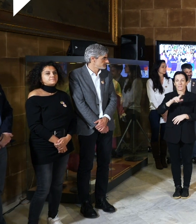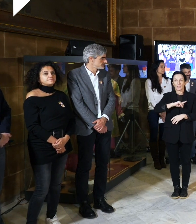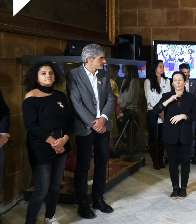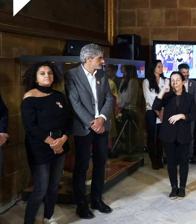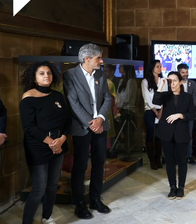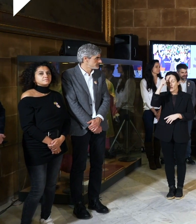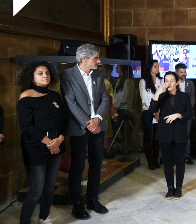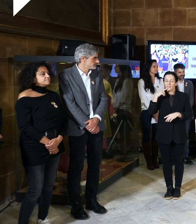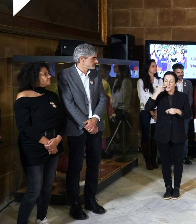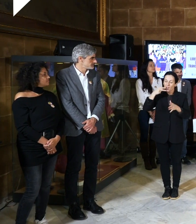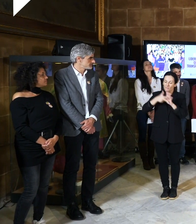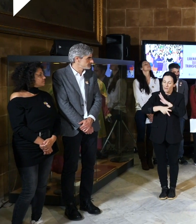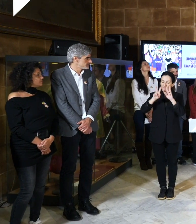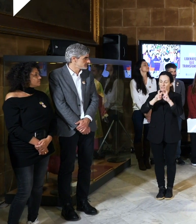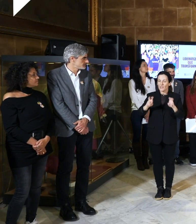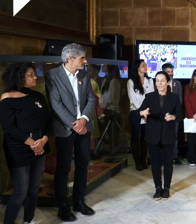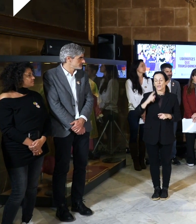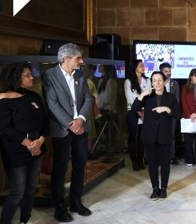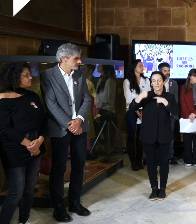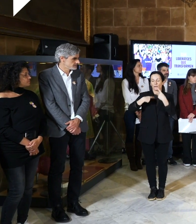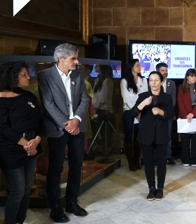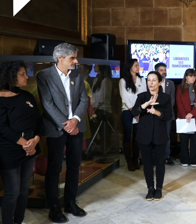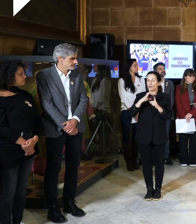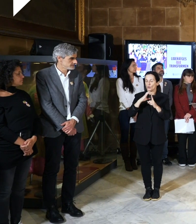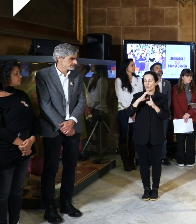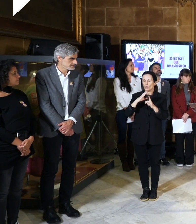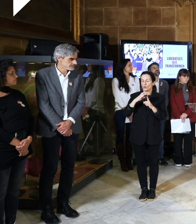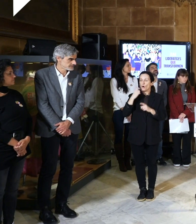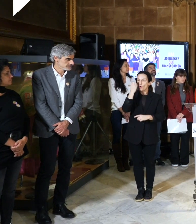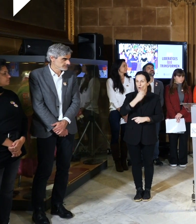oral i popular; i el tancarà la presidenta del Consell de Mallorca.